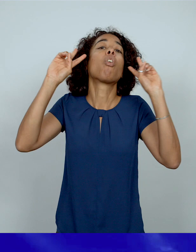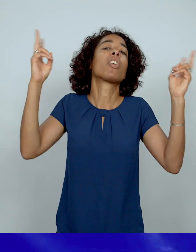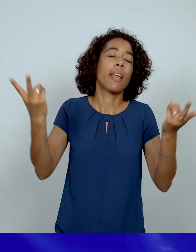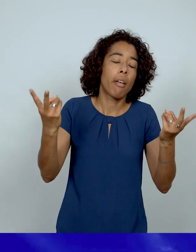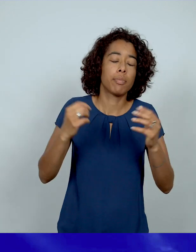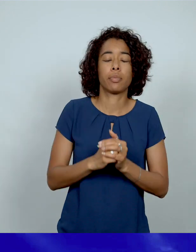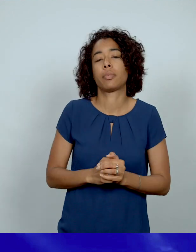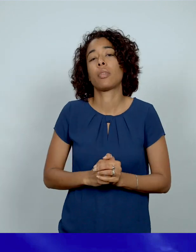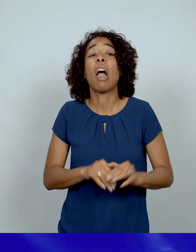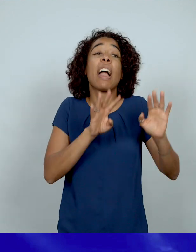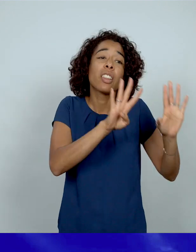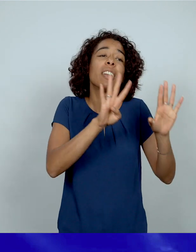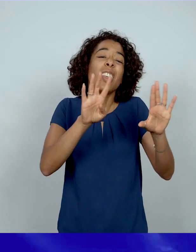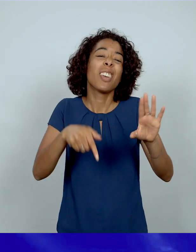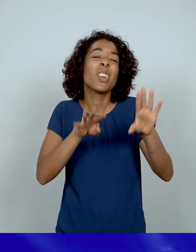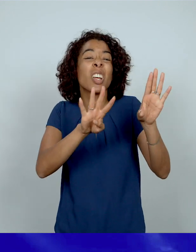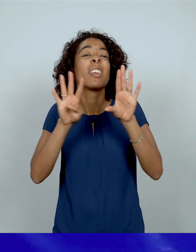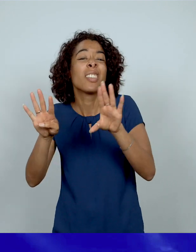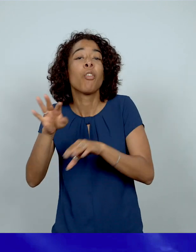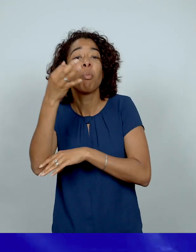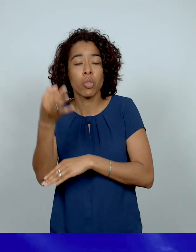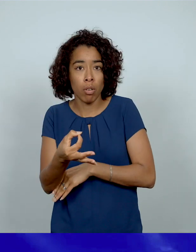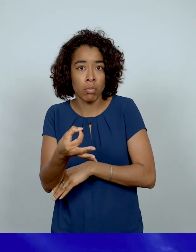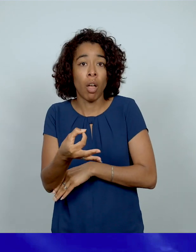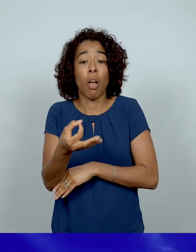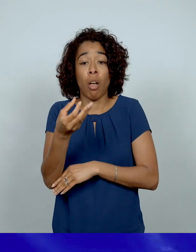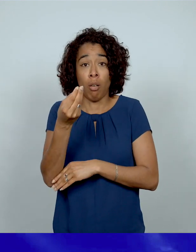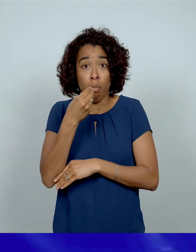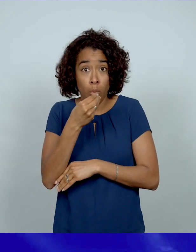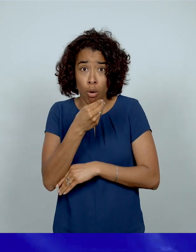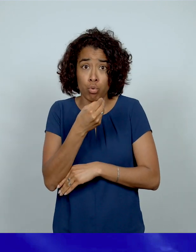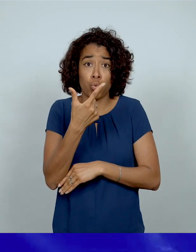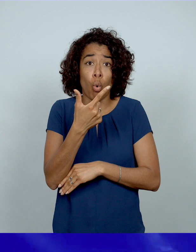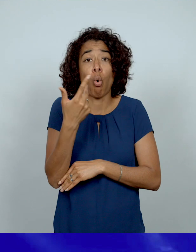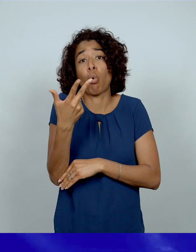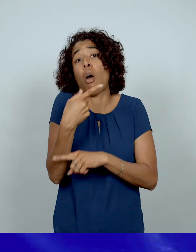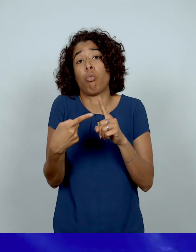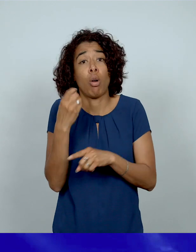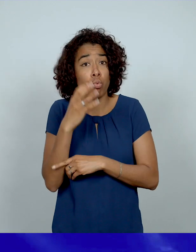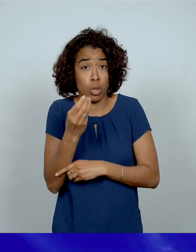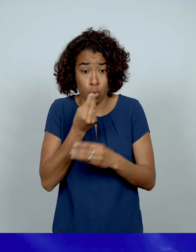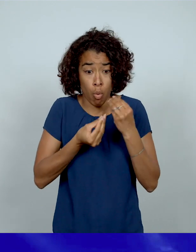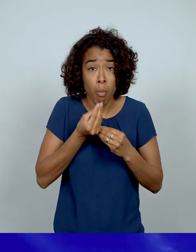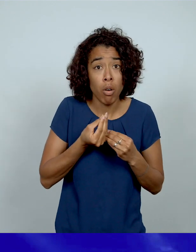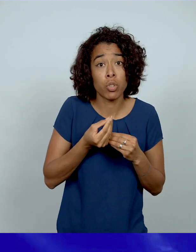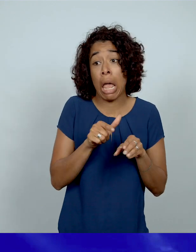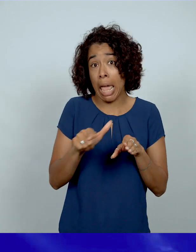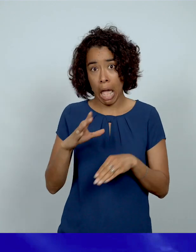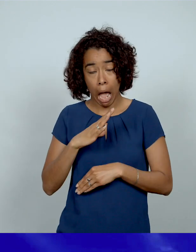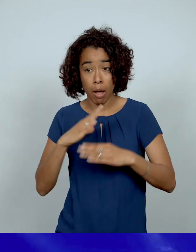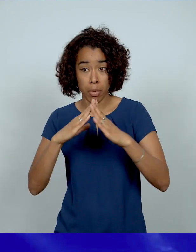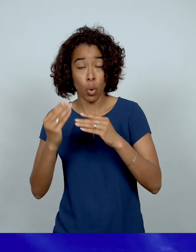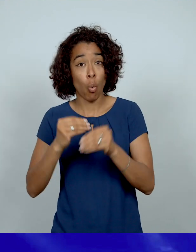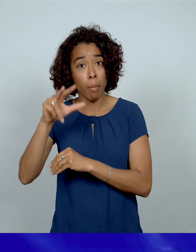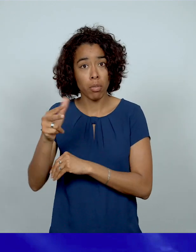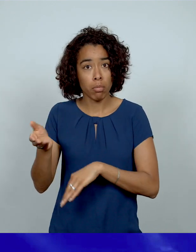mais à 99,99, mangent 2 à 3 repas par jour. Ils ont un toit au-dessus de la tête et pourtant, les Français